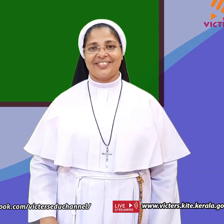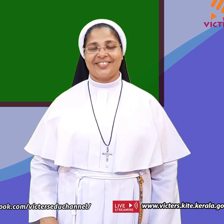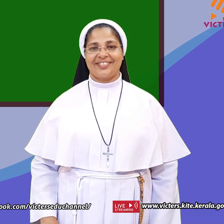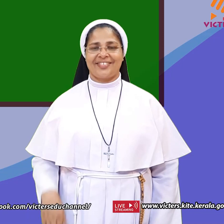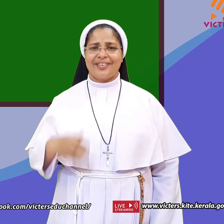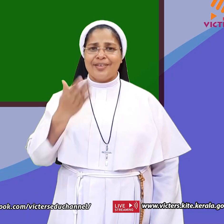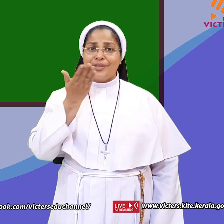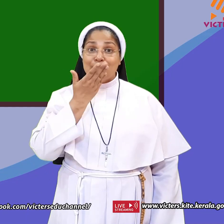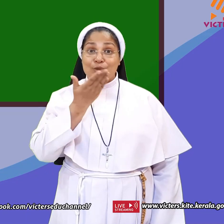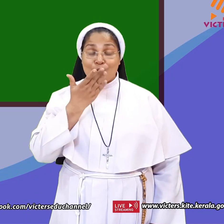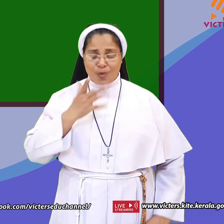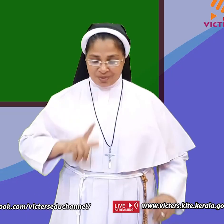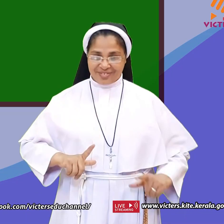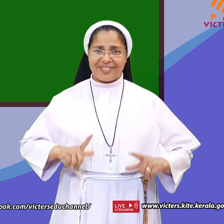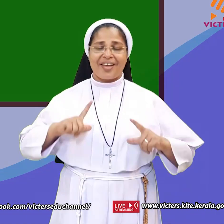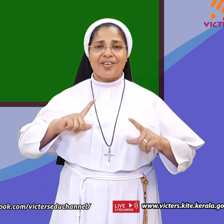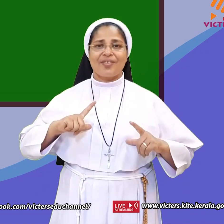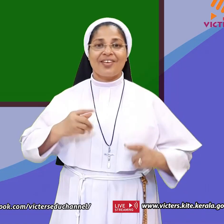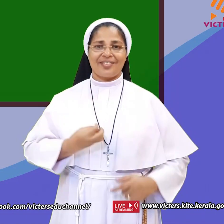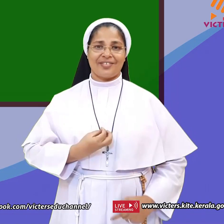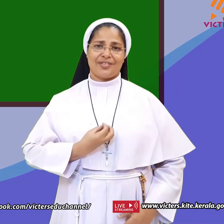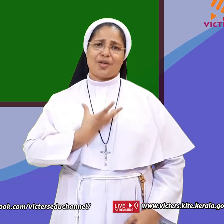കലാലയ ജീവിതത്തിൻ്റെ സന്തോഷങ്ങളിൽ നിന്നും